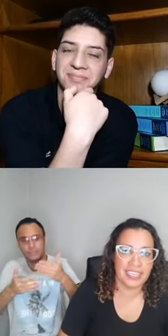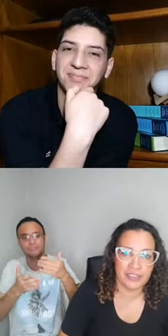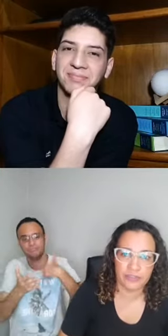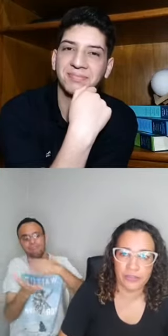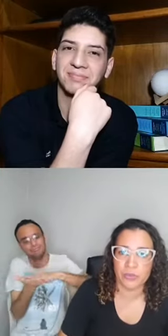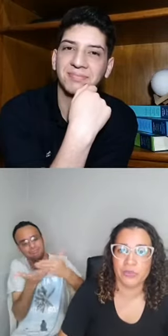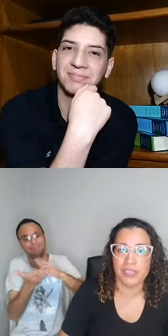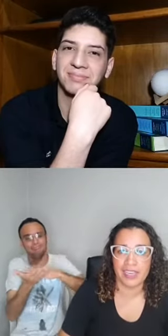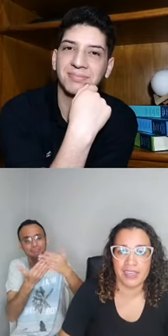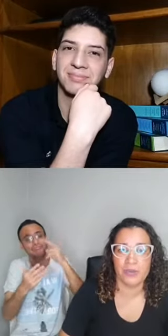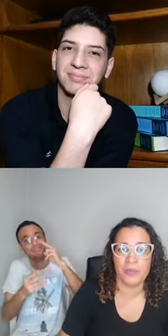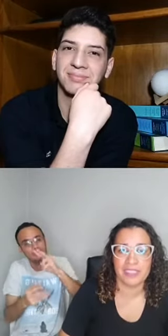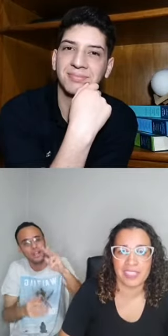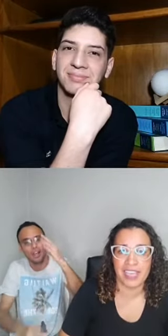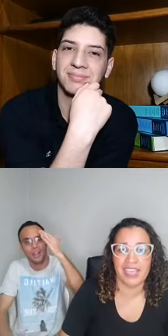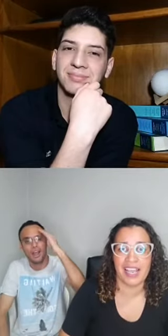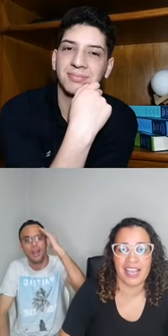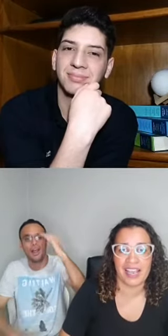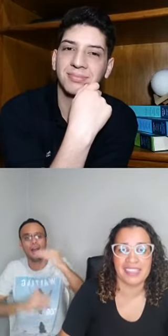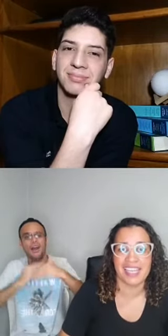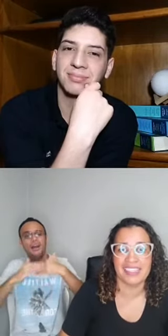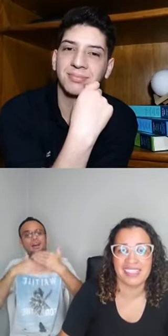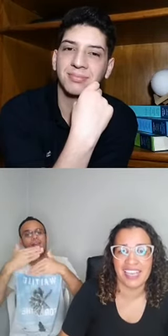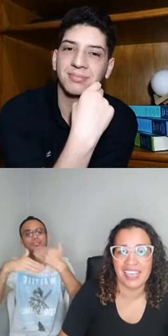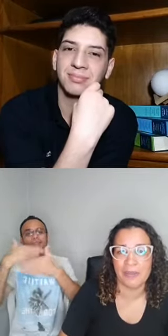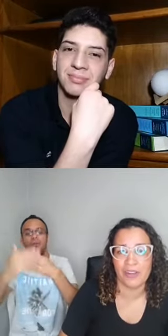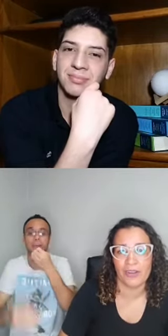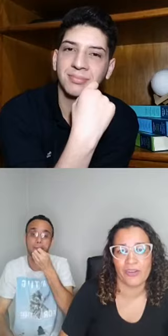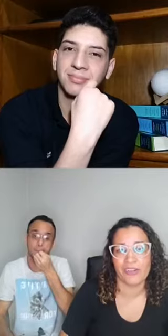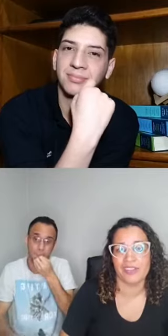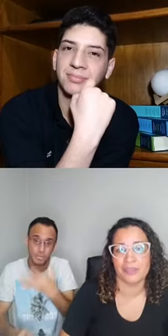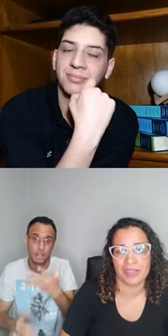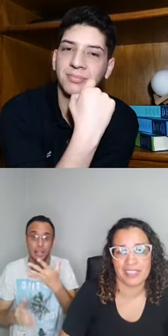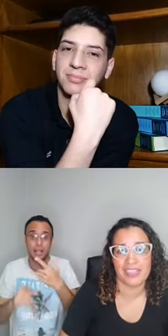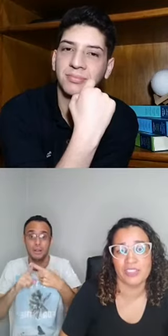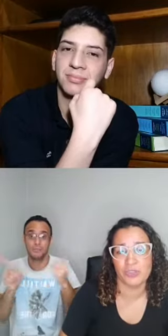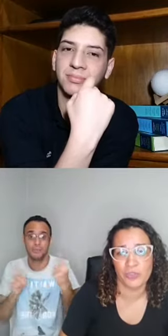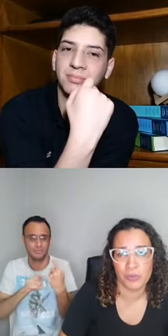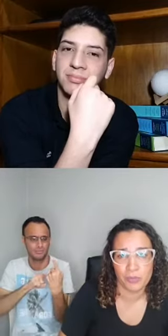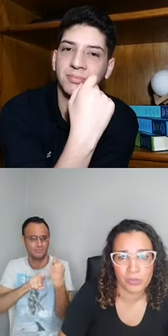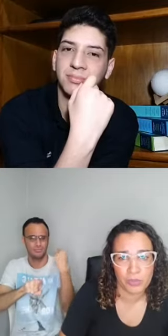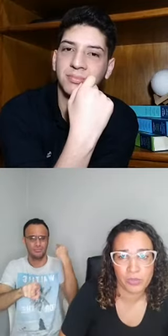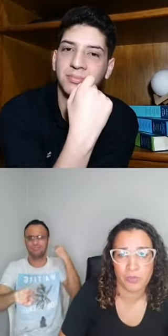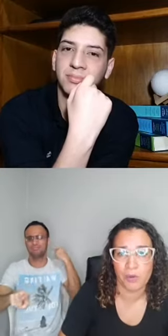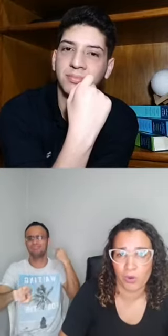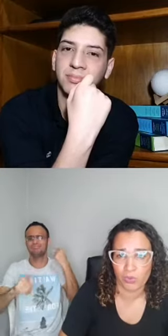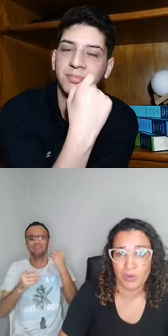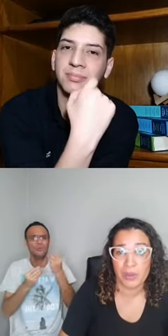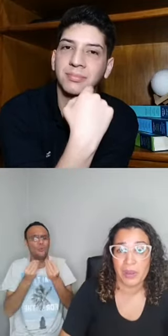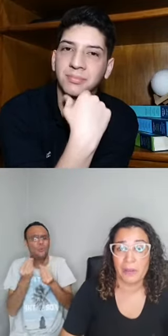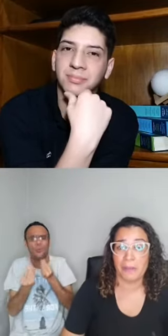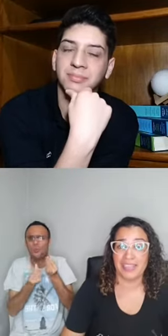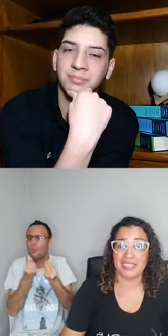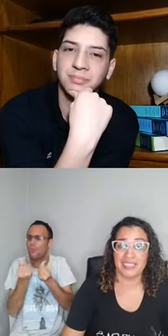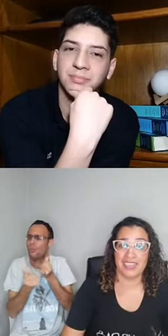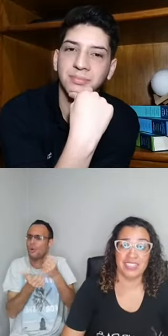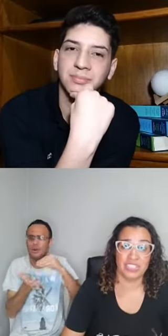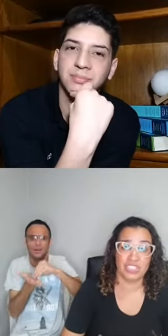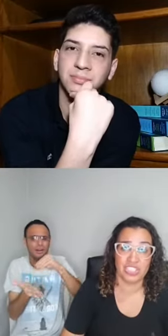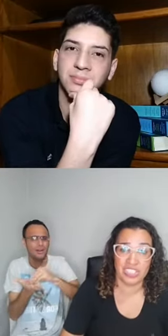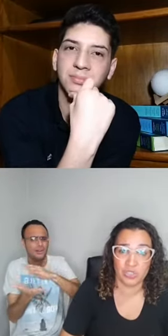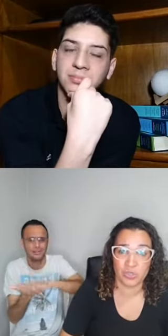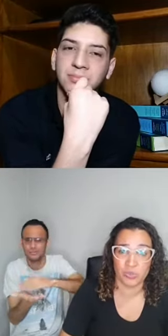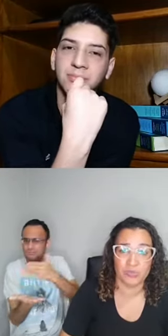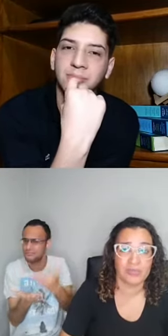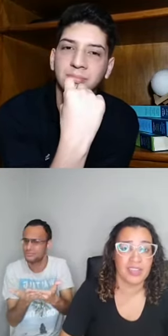um alívio, que aí eu comecei a entender melhor as matérias, isso foi muito bom. Mas